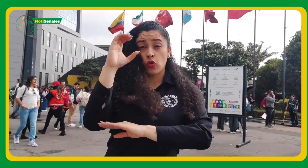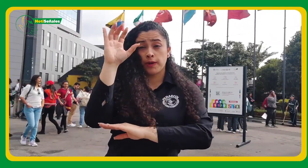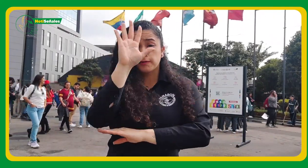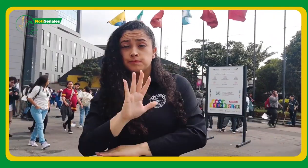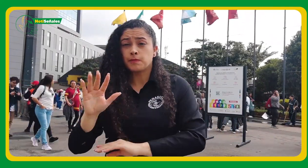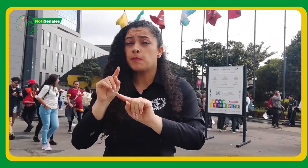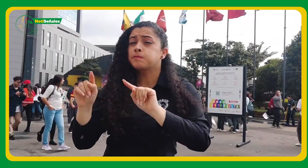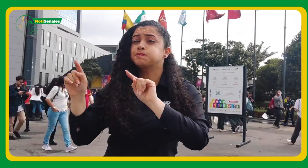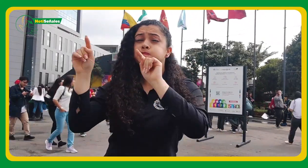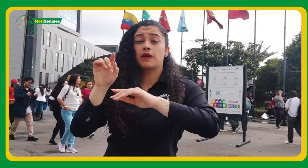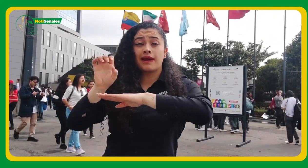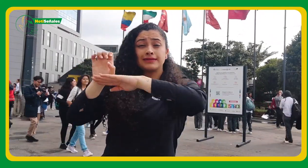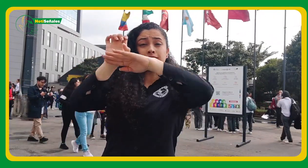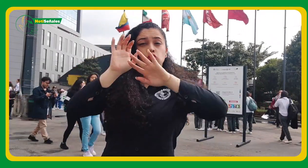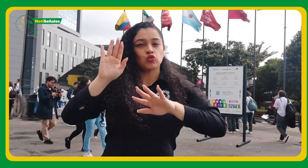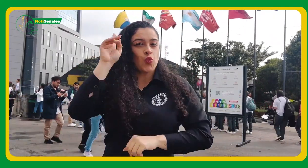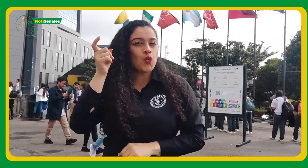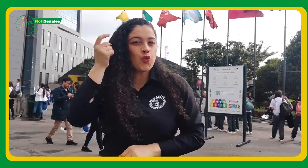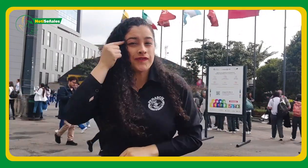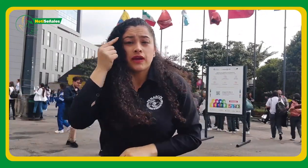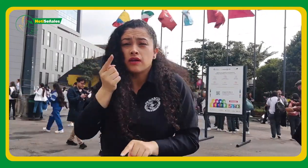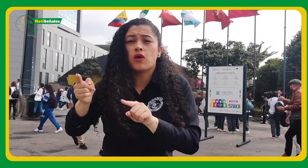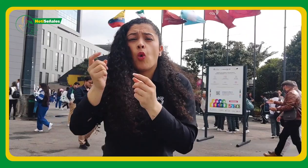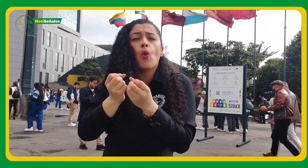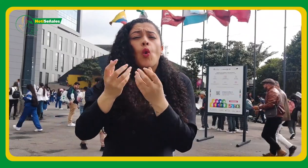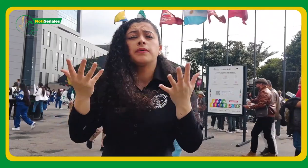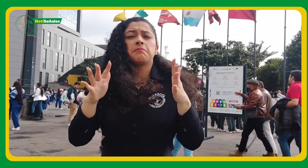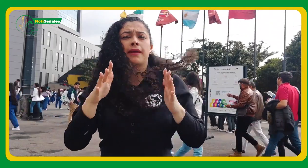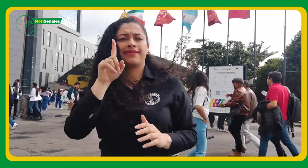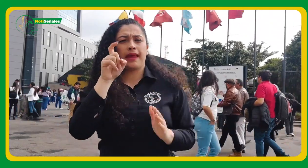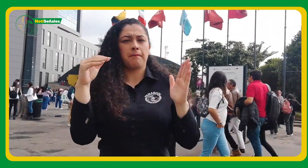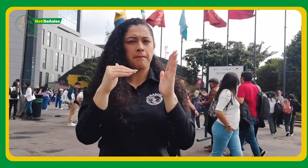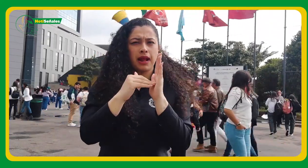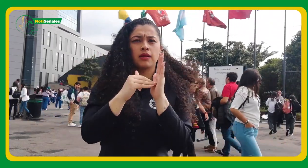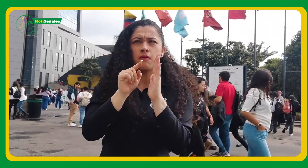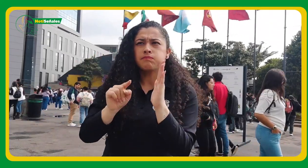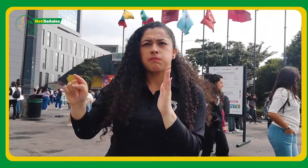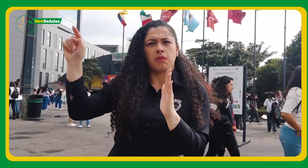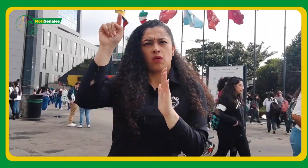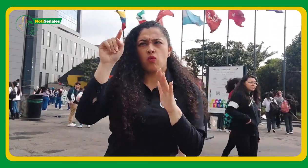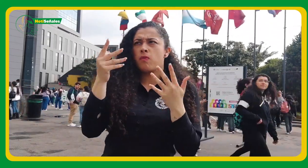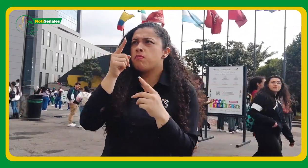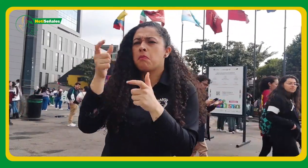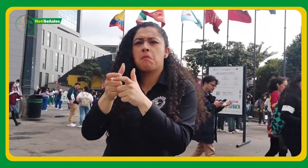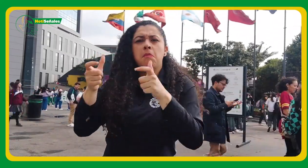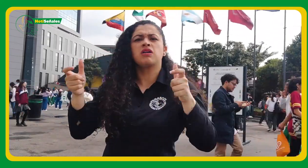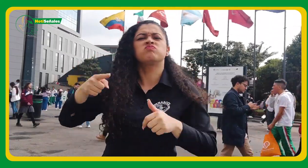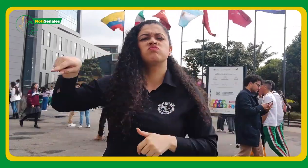unas 6.000 entidades públicas y cada vez más estas entidades se están preocupando por el cumplimiento